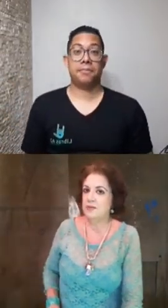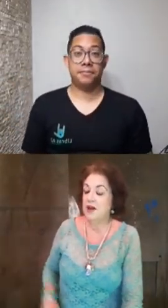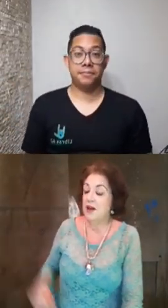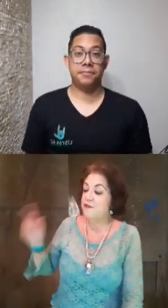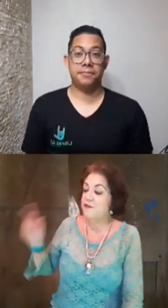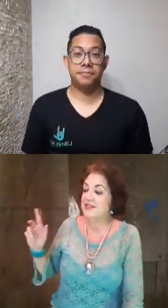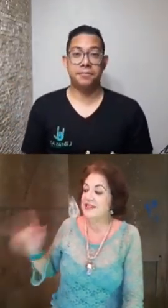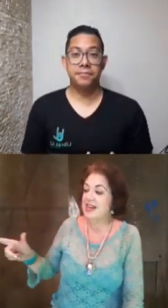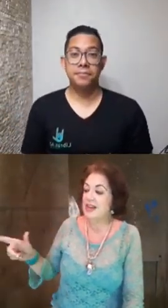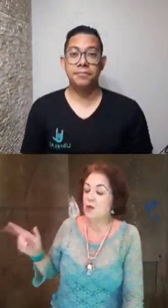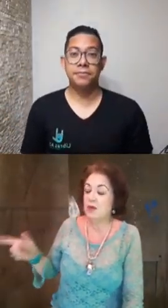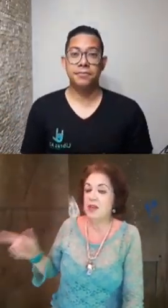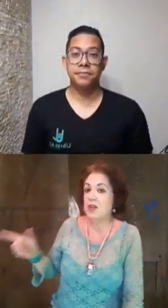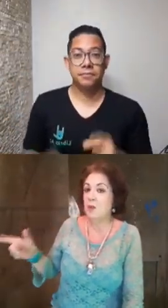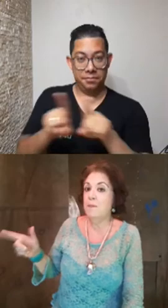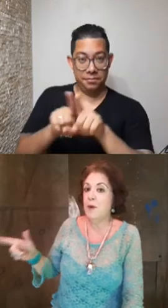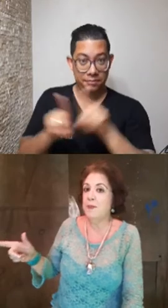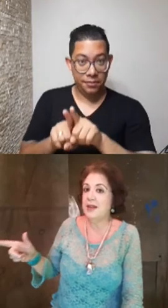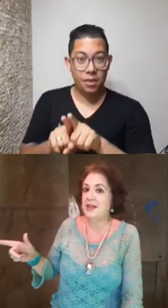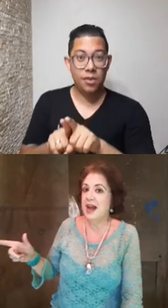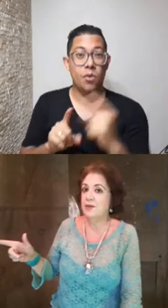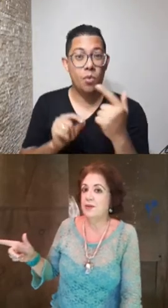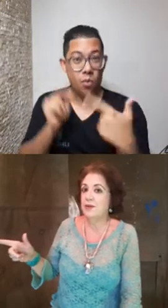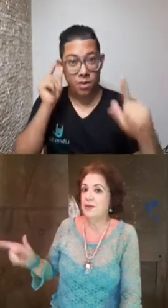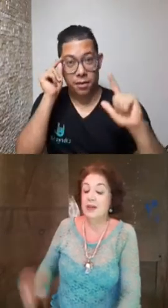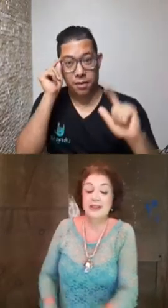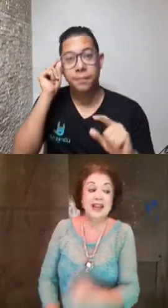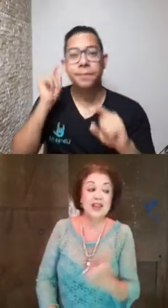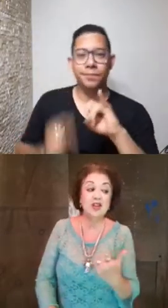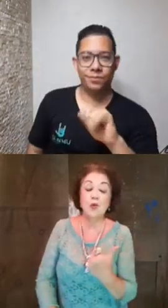condição, fazia com que o proprietário